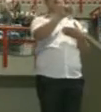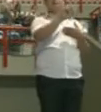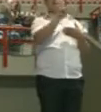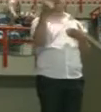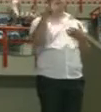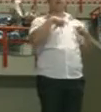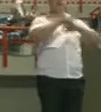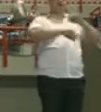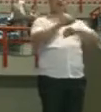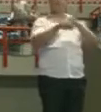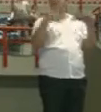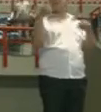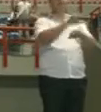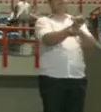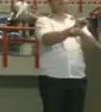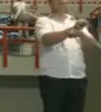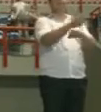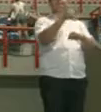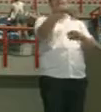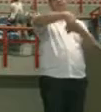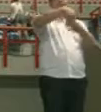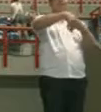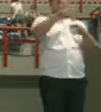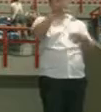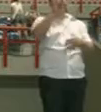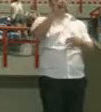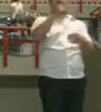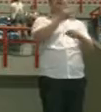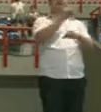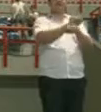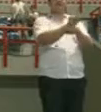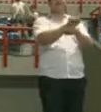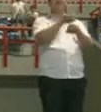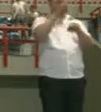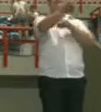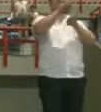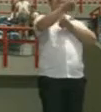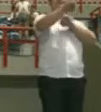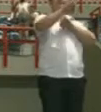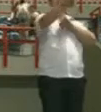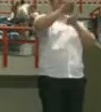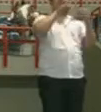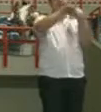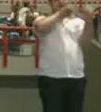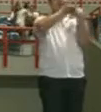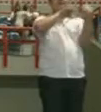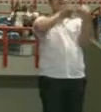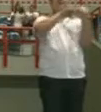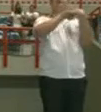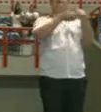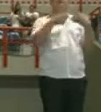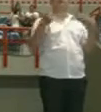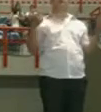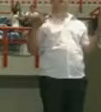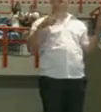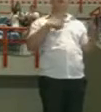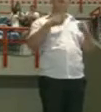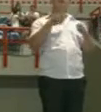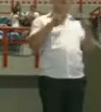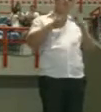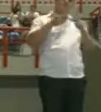na Carnaubinha, não passa um carro o ano todinho. No dia de eleição passa 50 no mesmo dia. E aí o pessoal tudo passando para cima e para baixo. Ainda é esse controle,